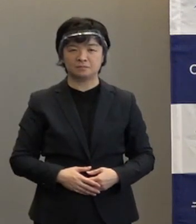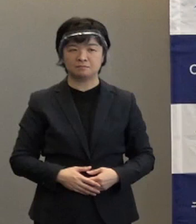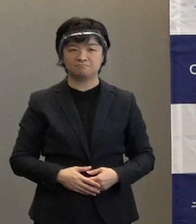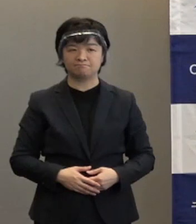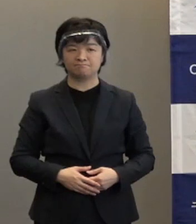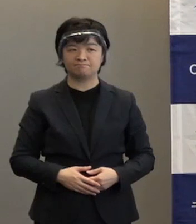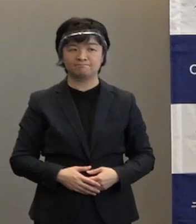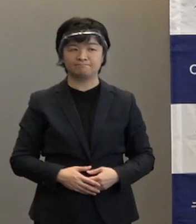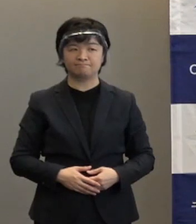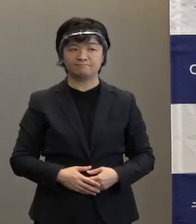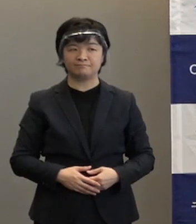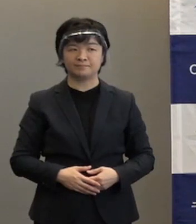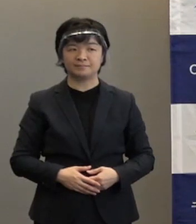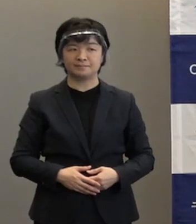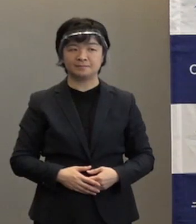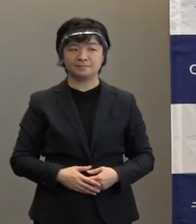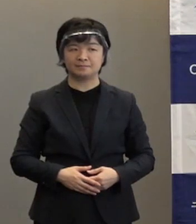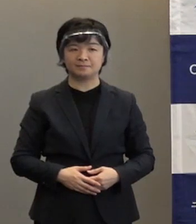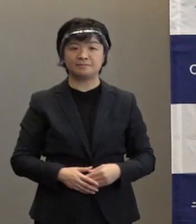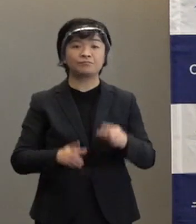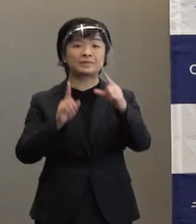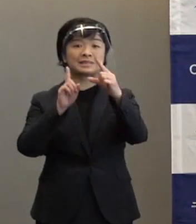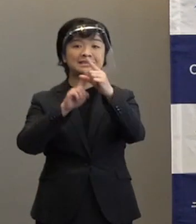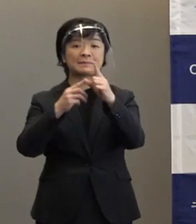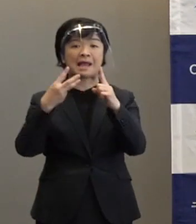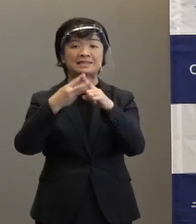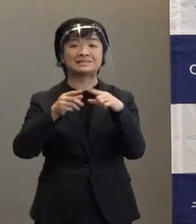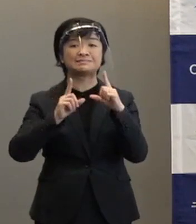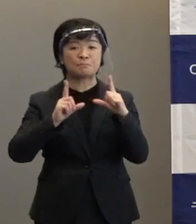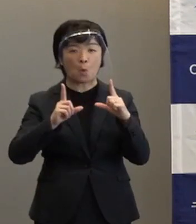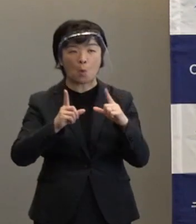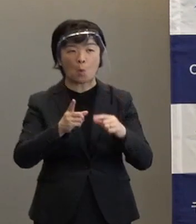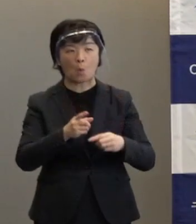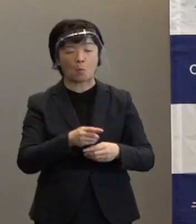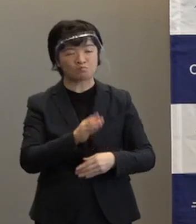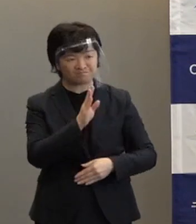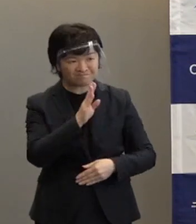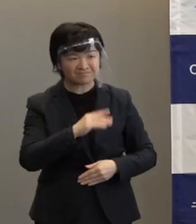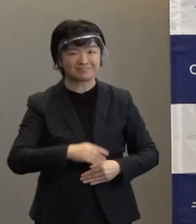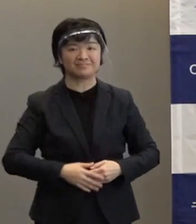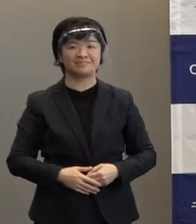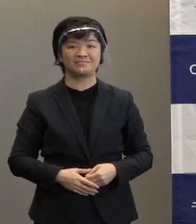よろしいでしょうか。千葉日報さん。